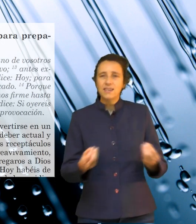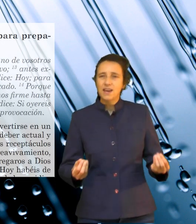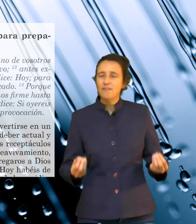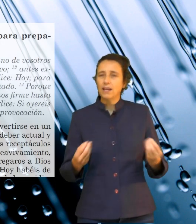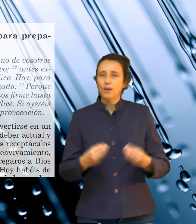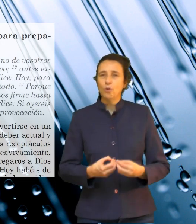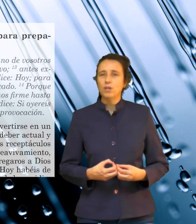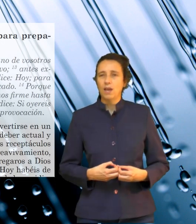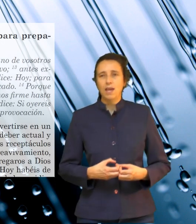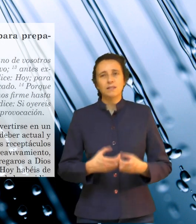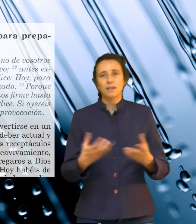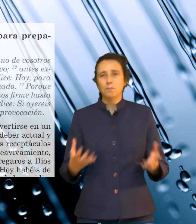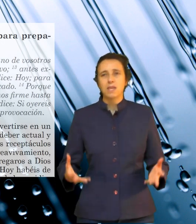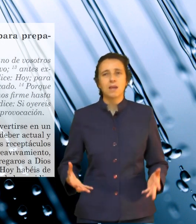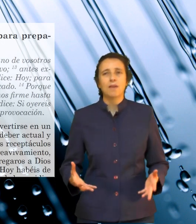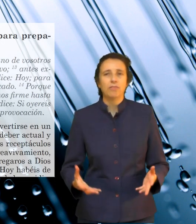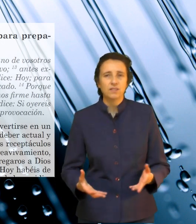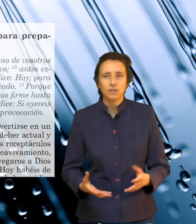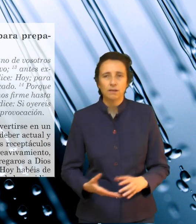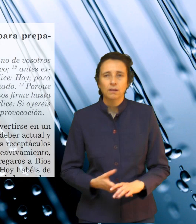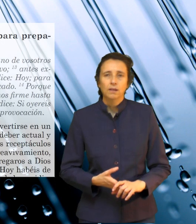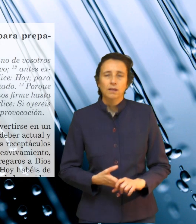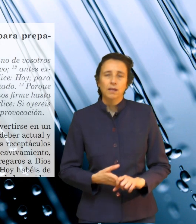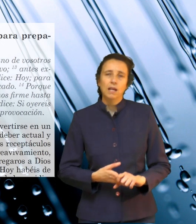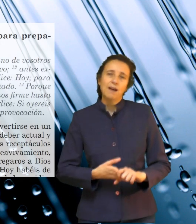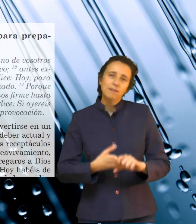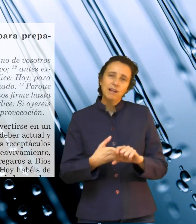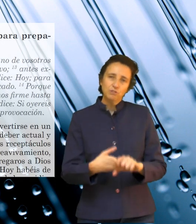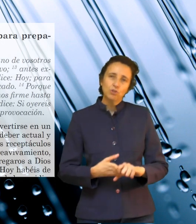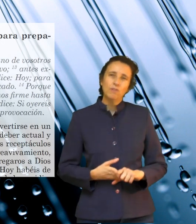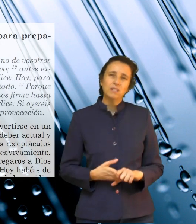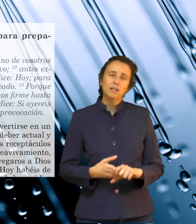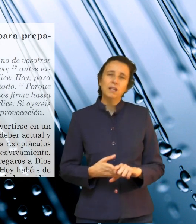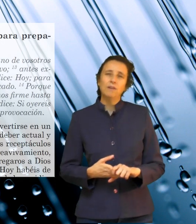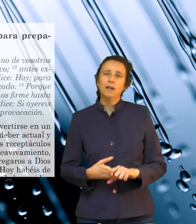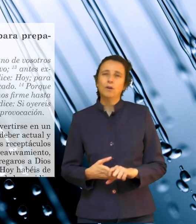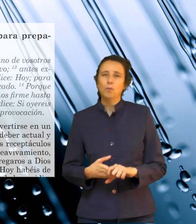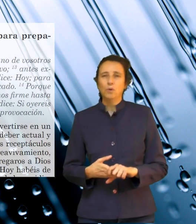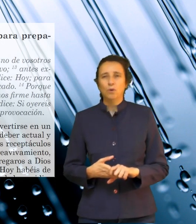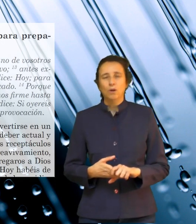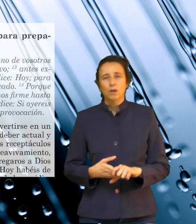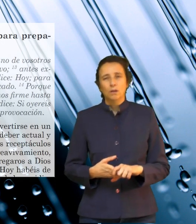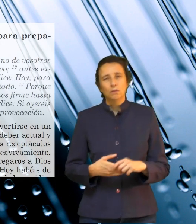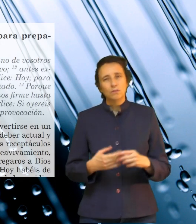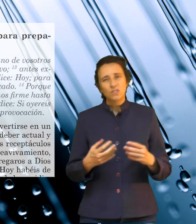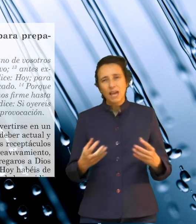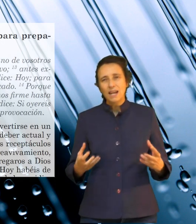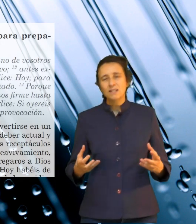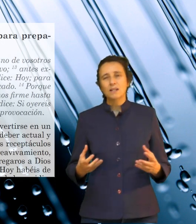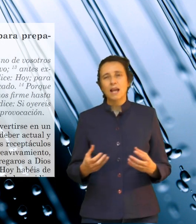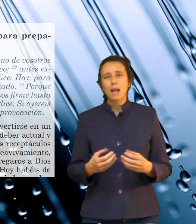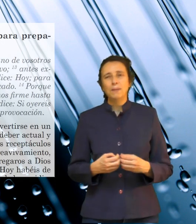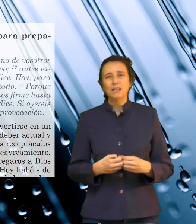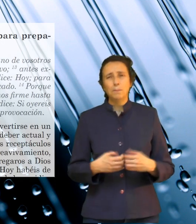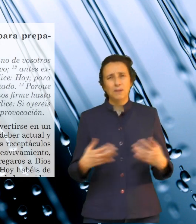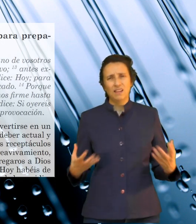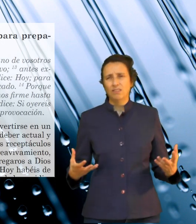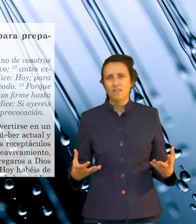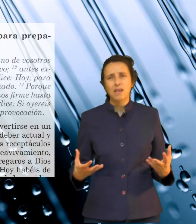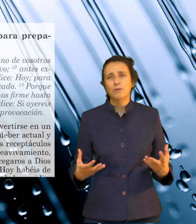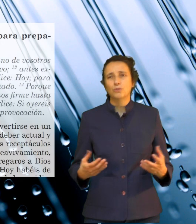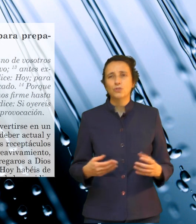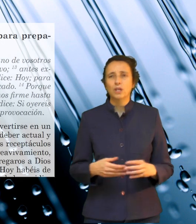como la hierba que hoy es y mañana cesa. La Biblia nos lo describe como seres